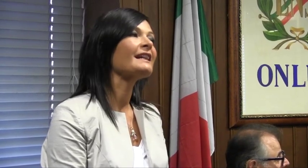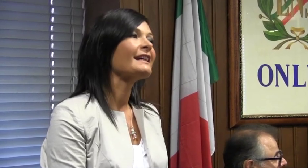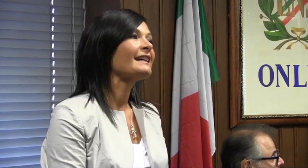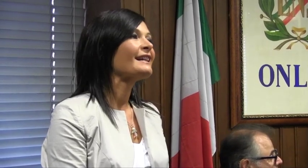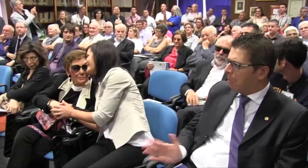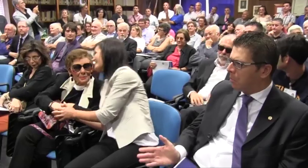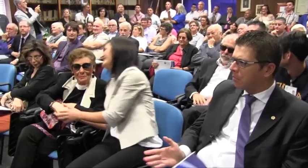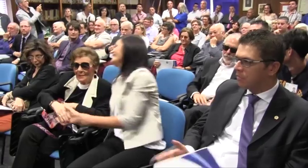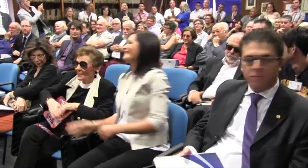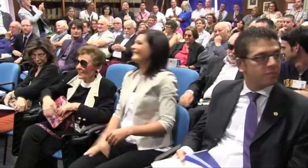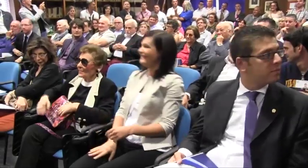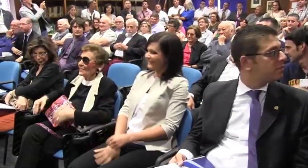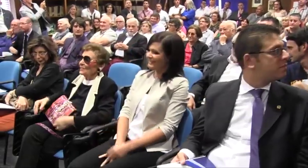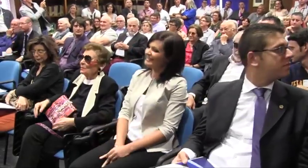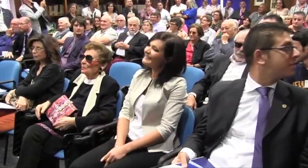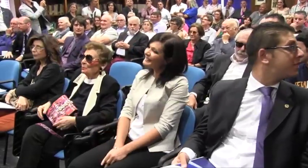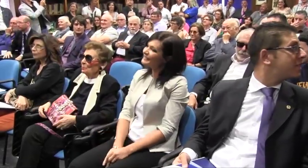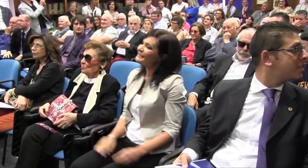l'invito.